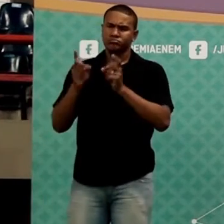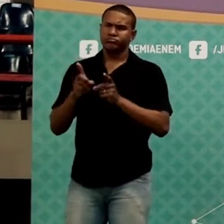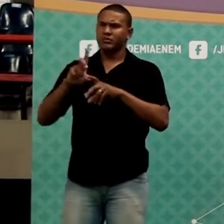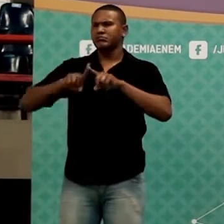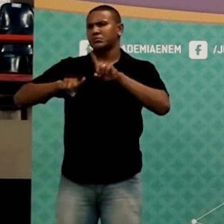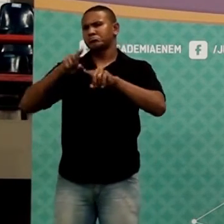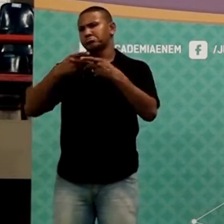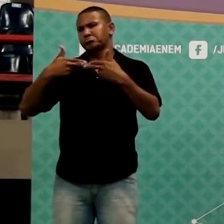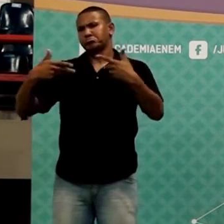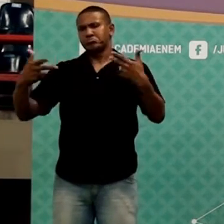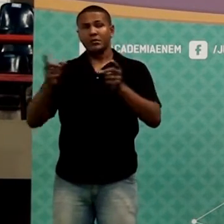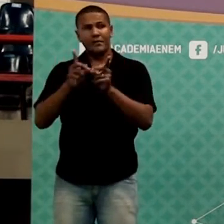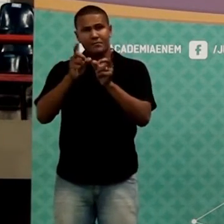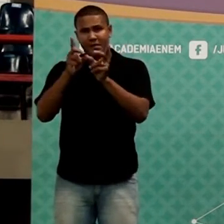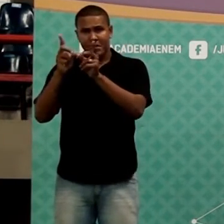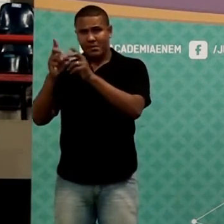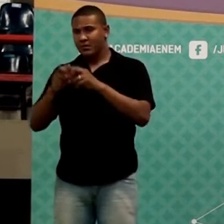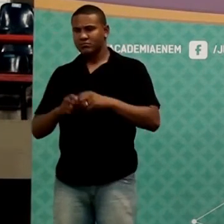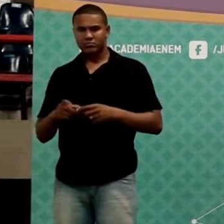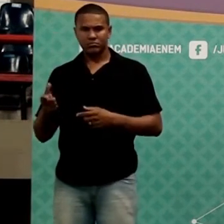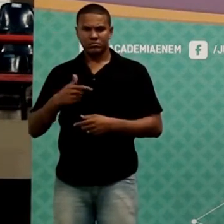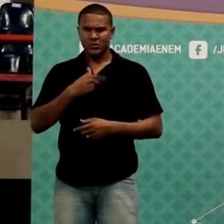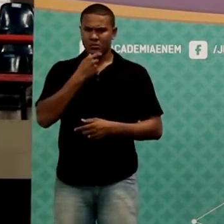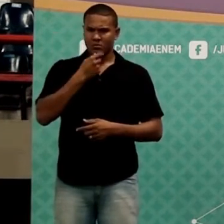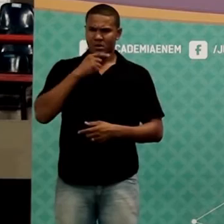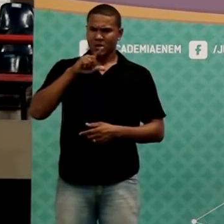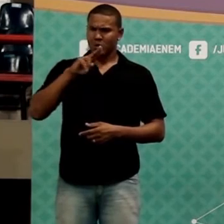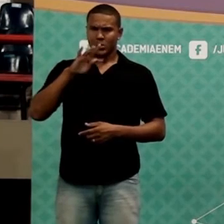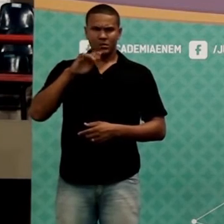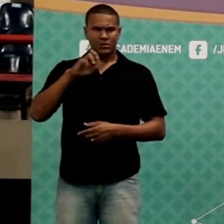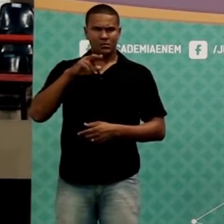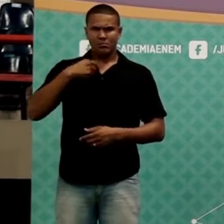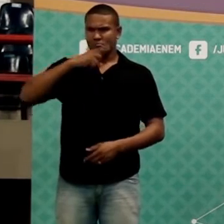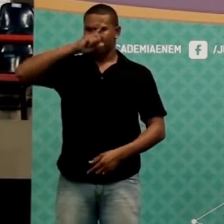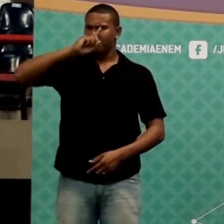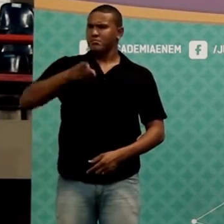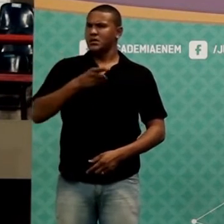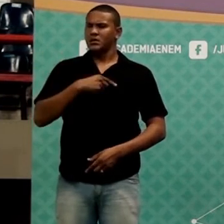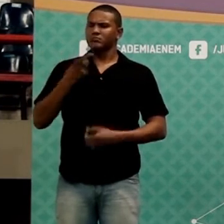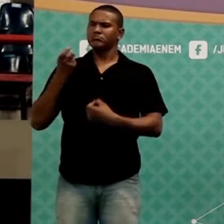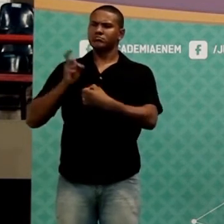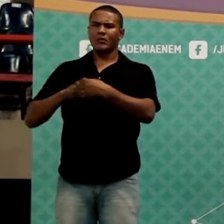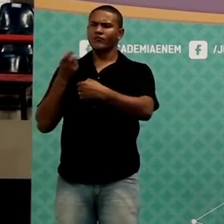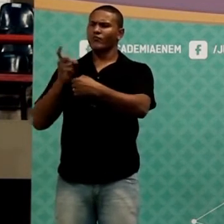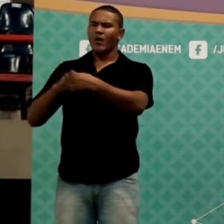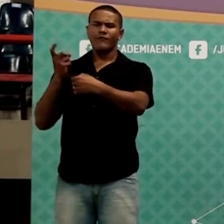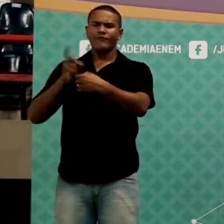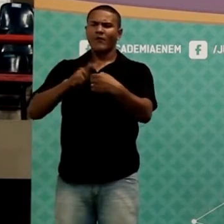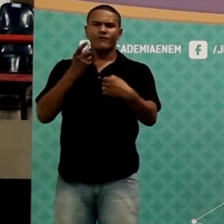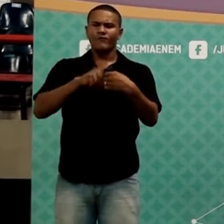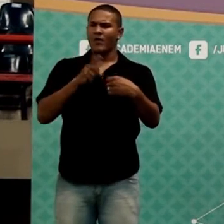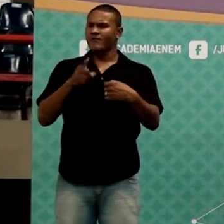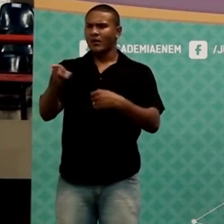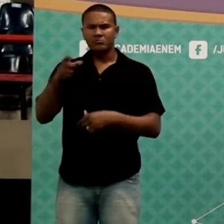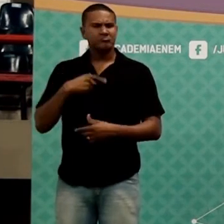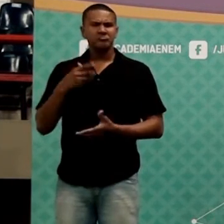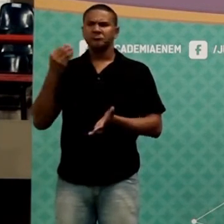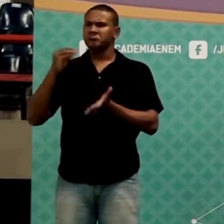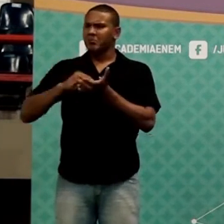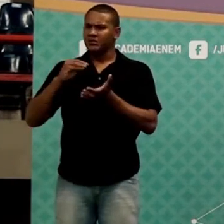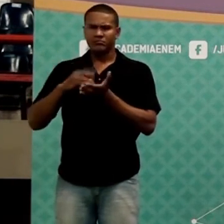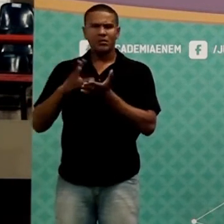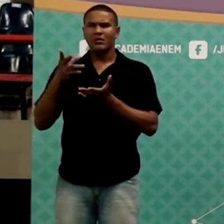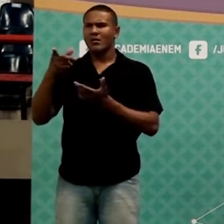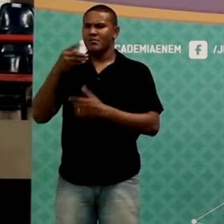objetos sagrados e o Lutero mandou devolver. Mandou a população devolver, dizendo que esses objetos sagrados não tiram o pecado de